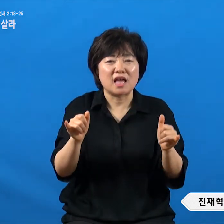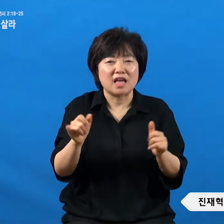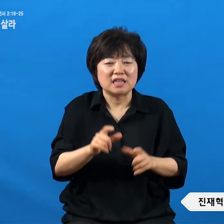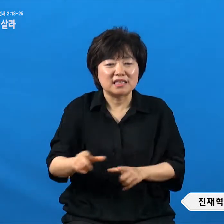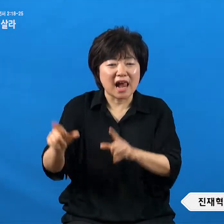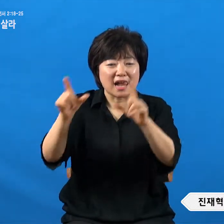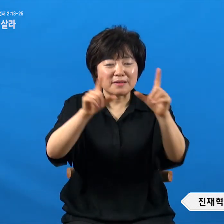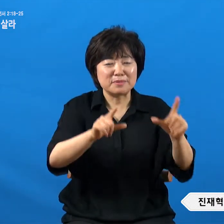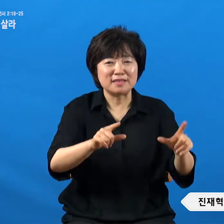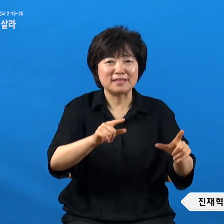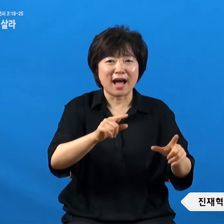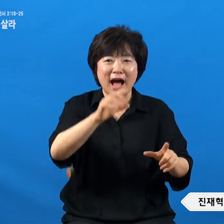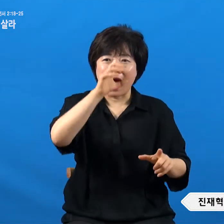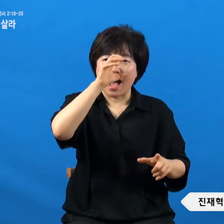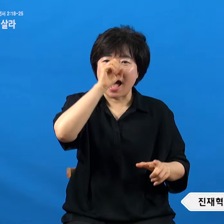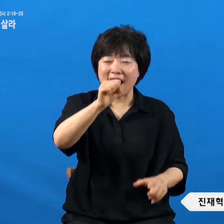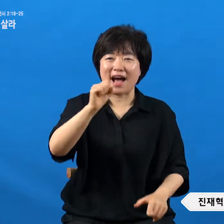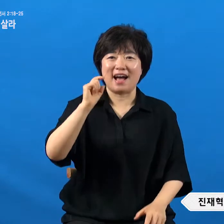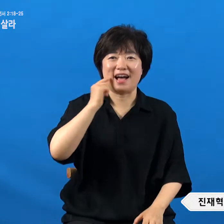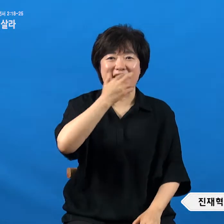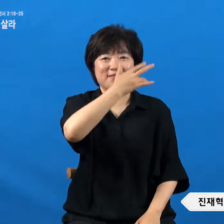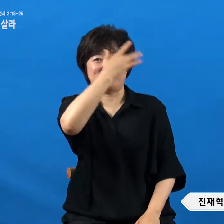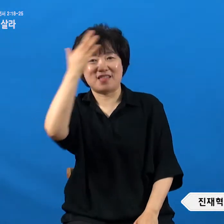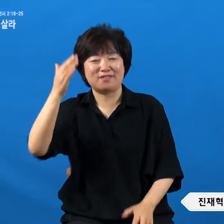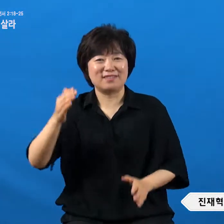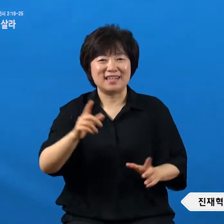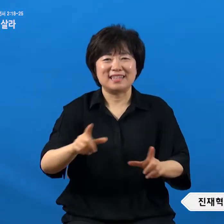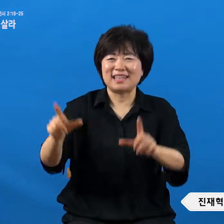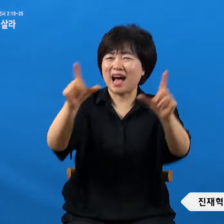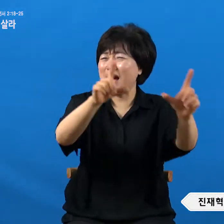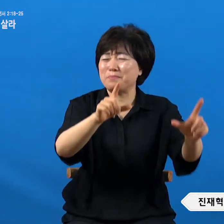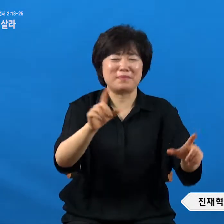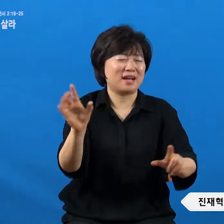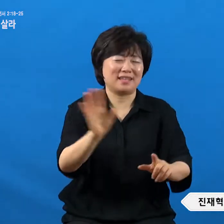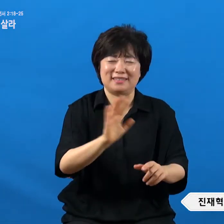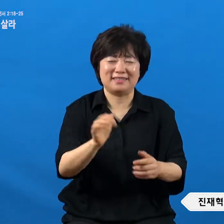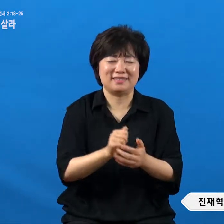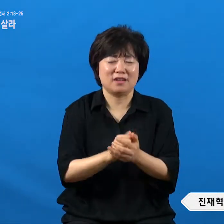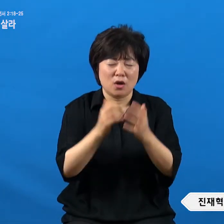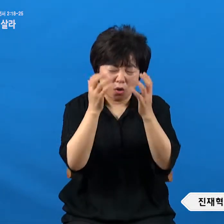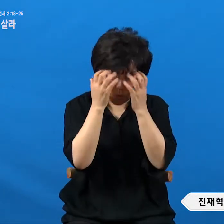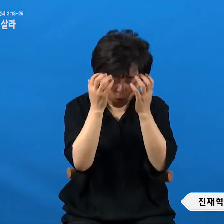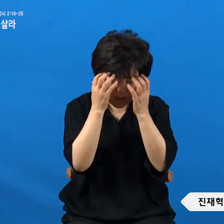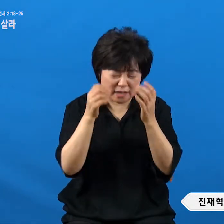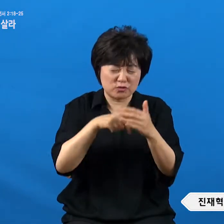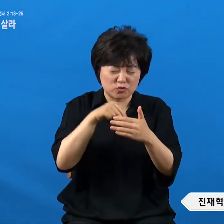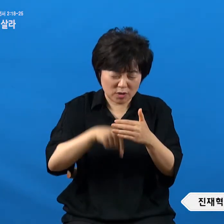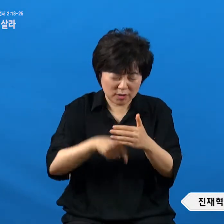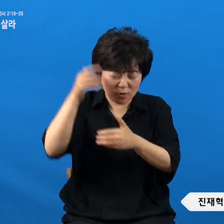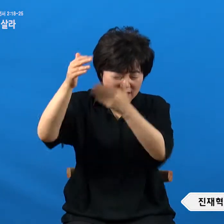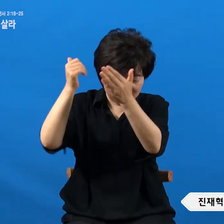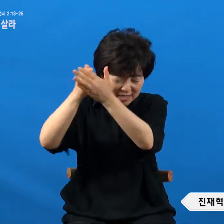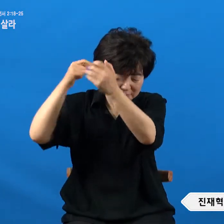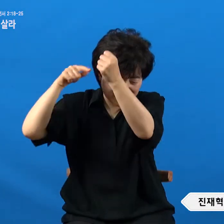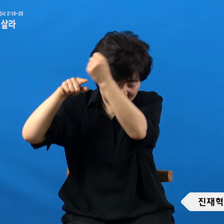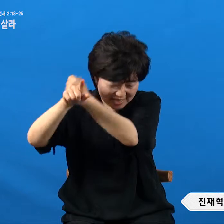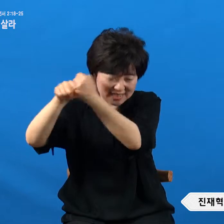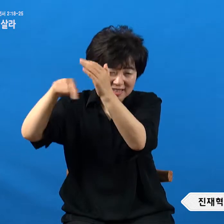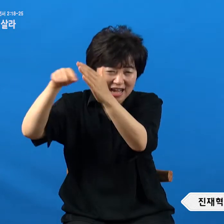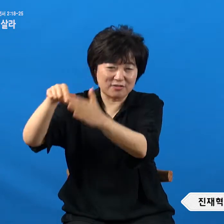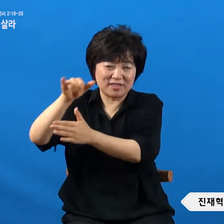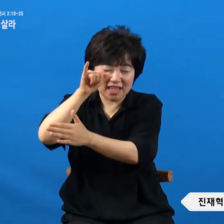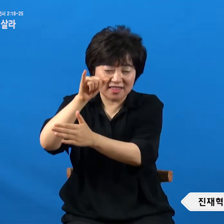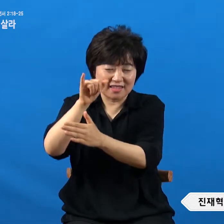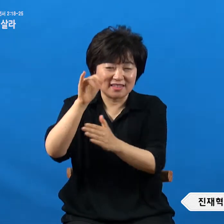장미꽃을 뿌려놓은 탄탄대로를 말하고 있지 않습니다. 아니, 고난 중에라도 하나님의 뜻 가운데